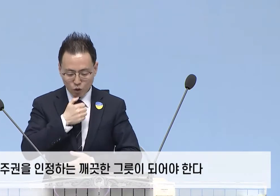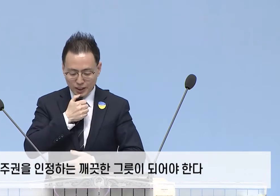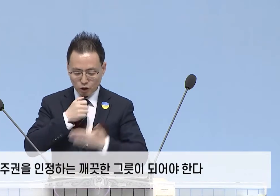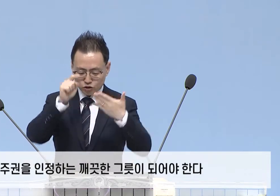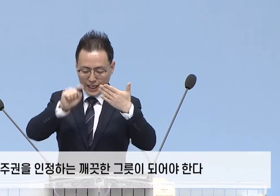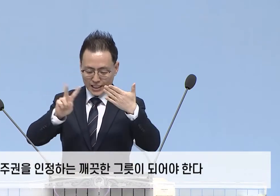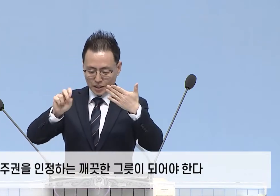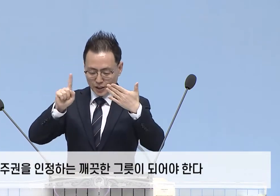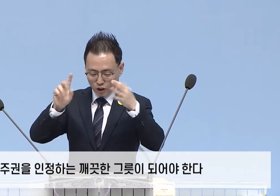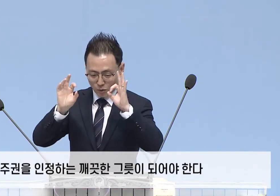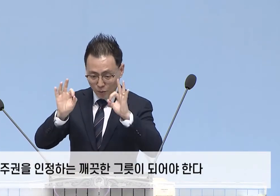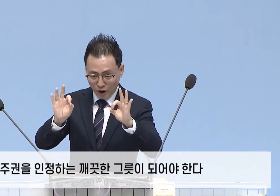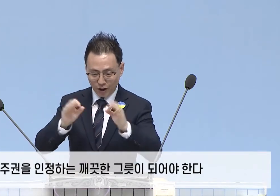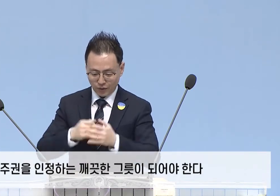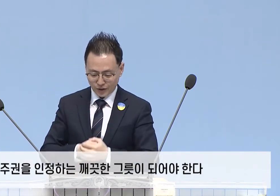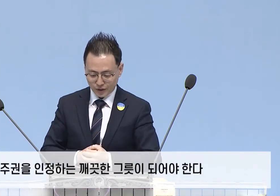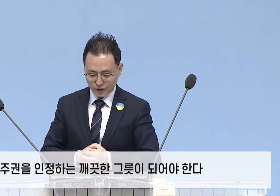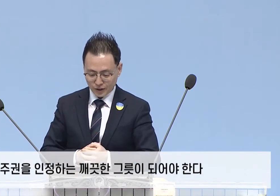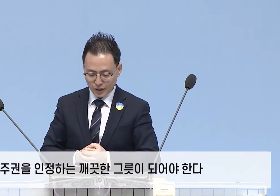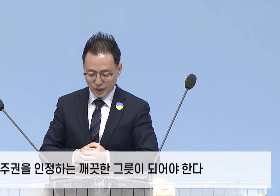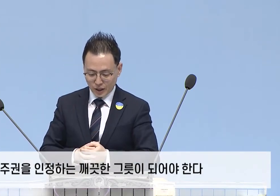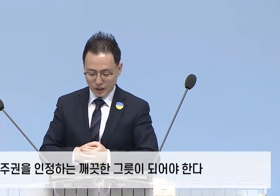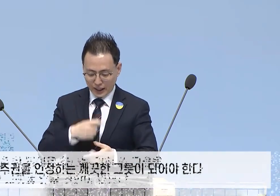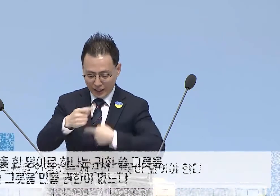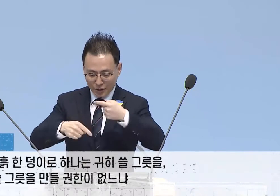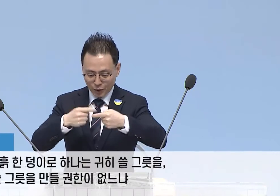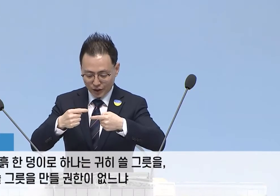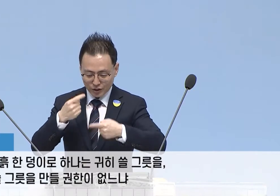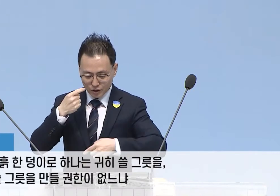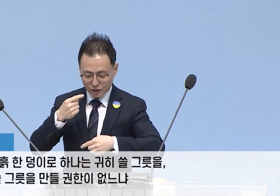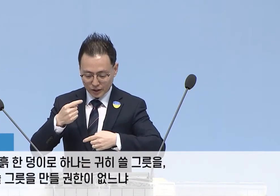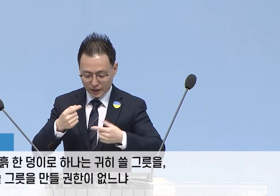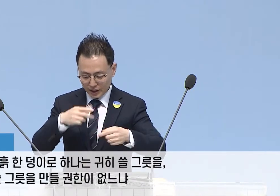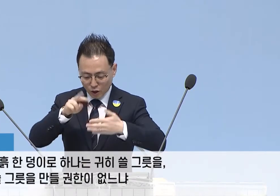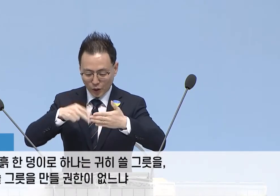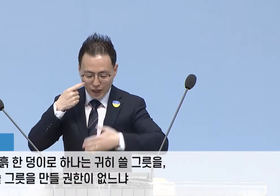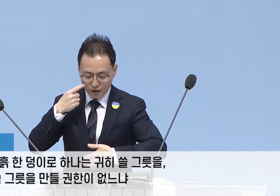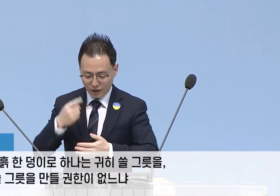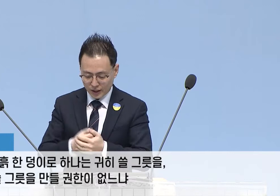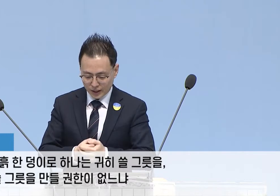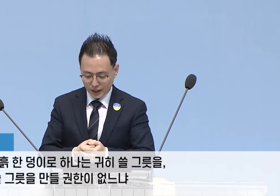로마서 9장 21절을 보면 다 같이 한번 읽어볼까요? 예.